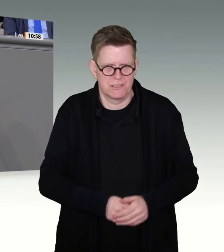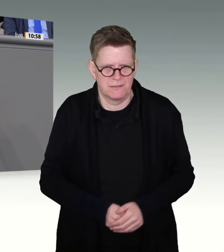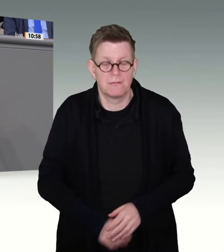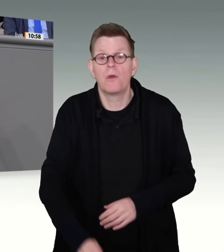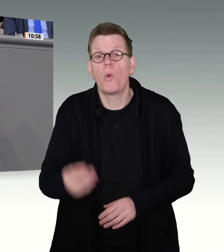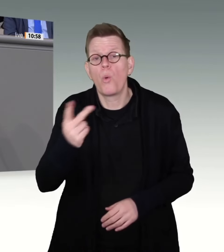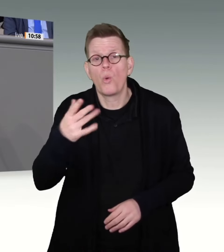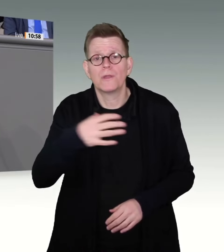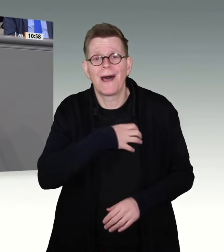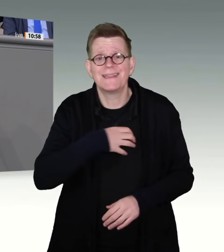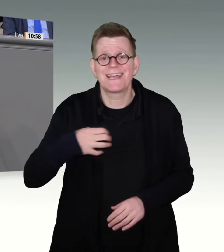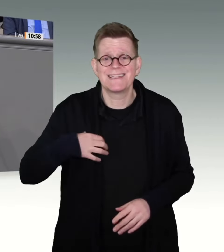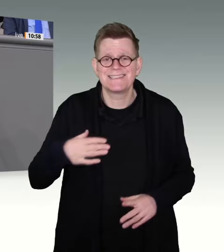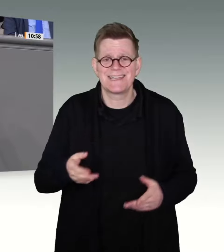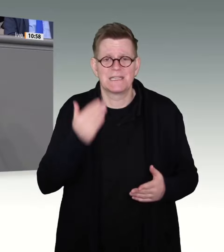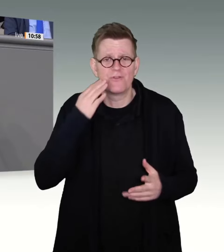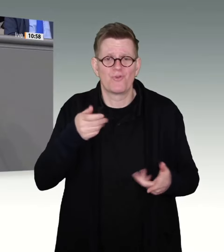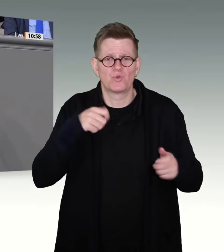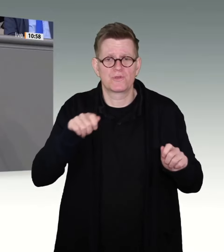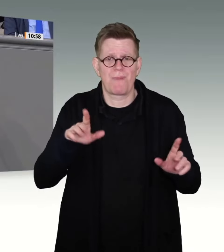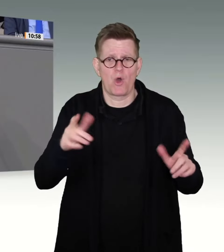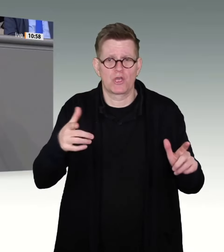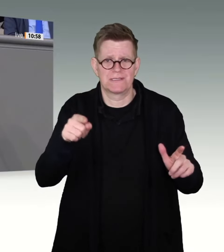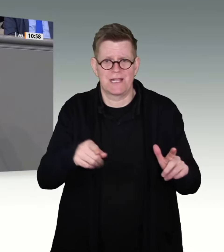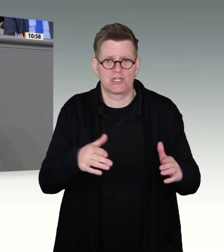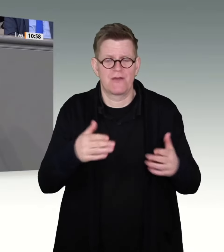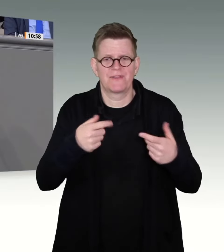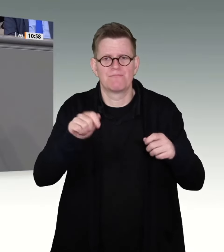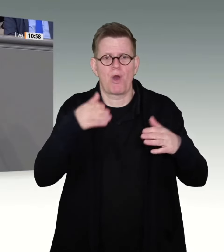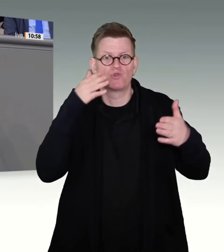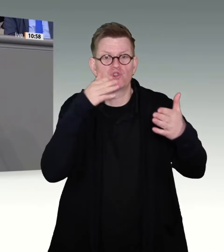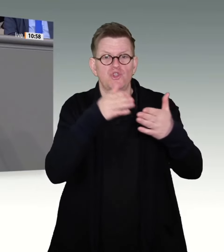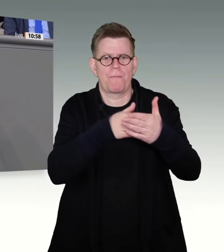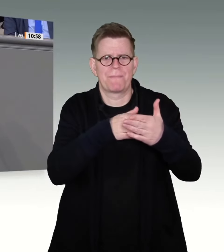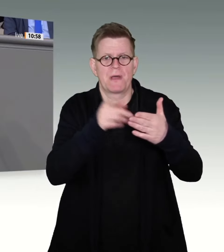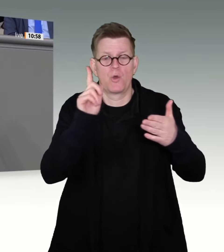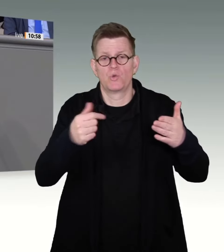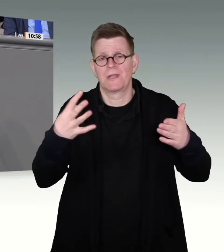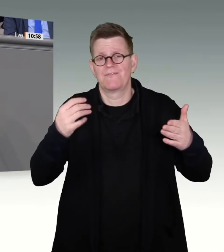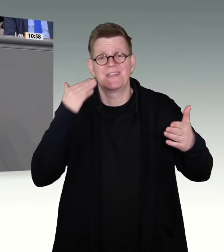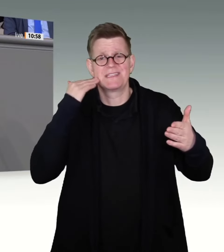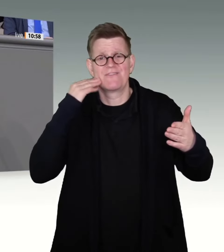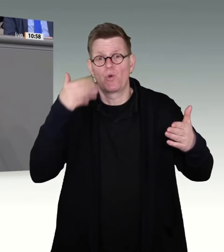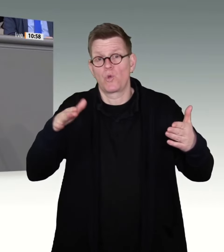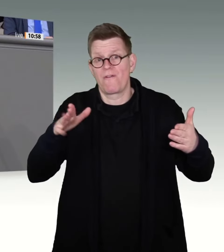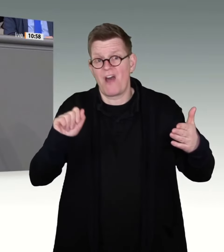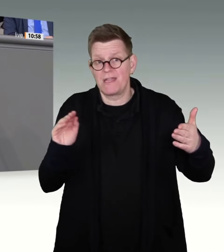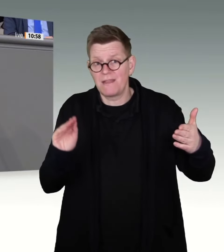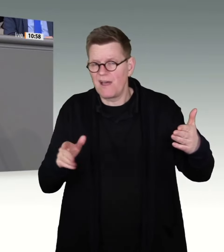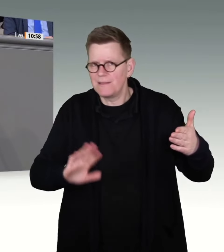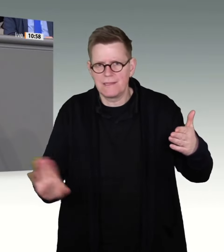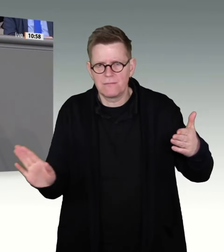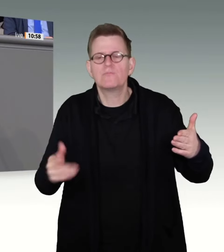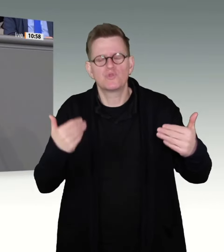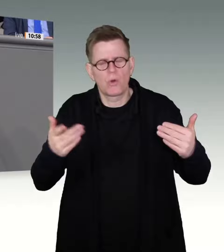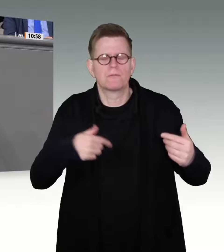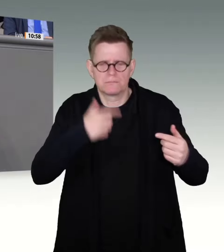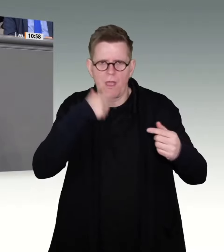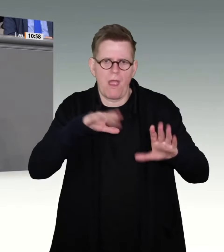einen Baustopp von knapp 140 Wohnungen verkündete. Ja, meine Damen und Herren, das nehmen wir ernst.